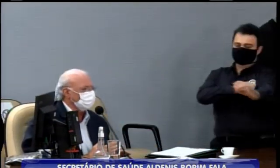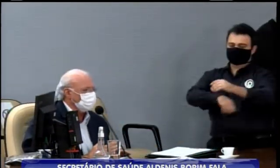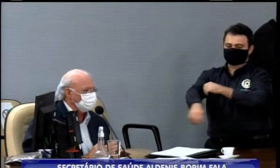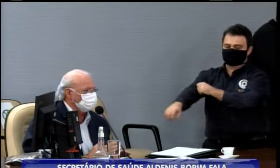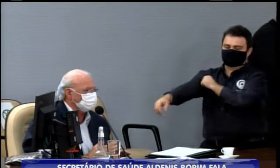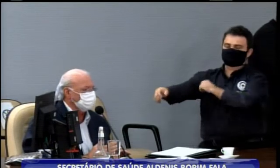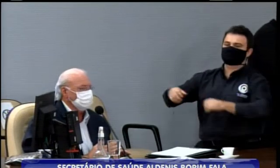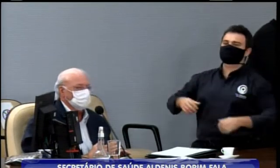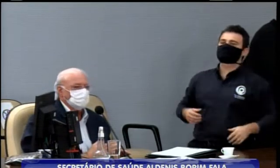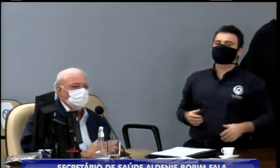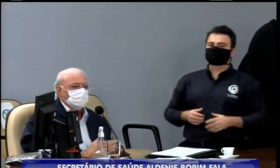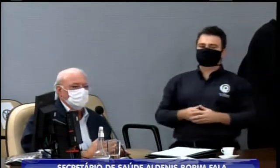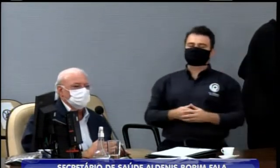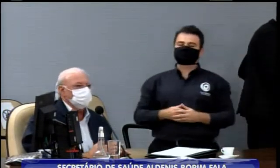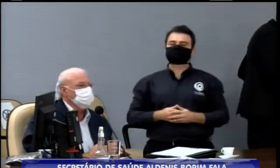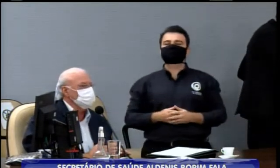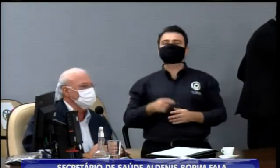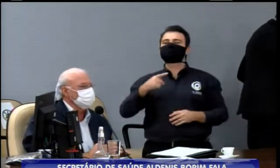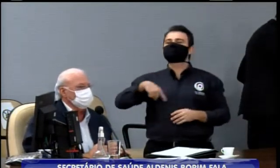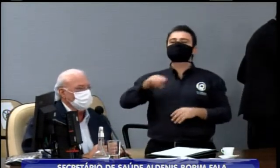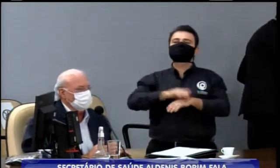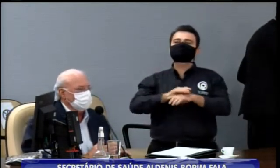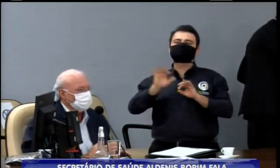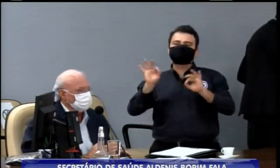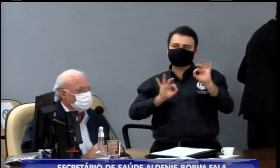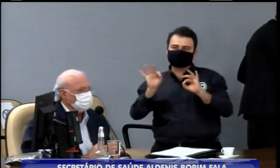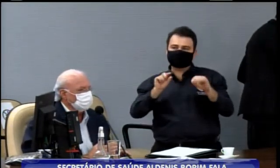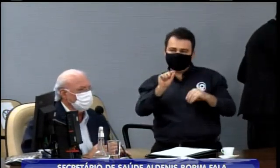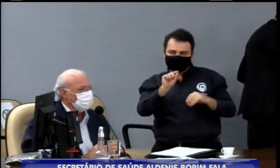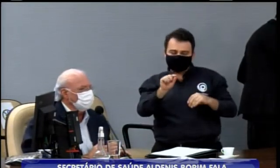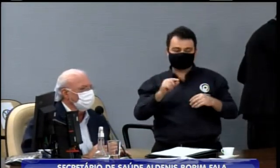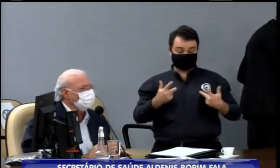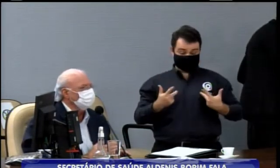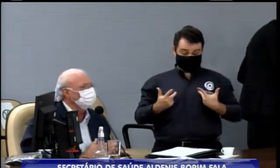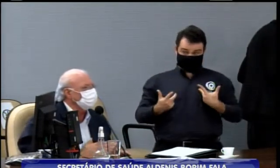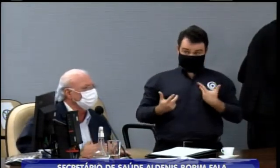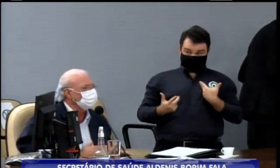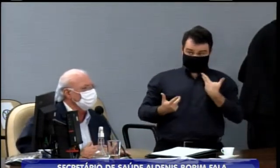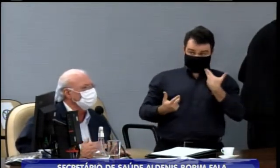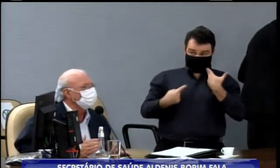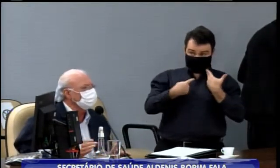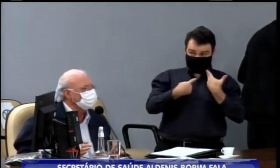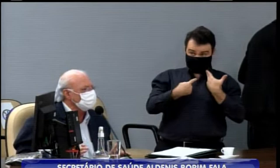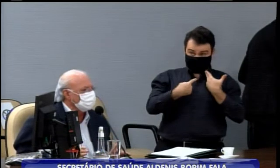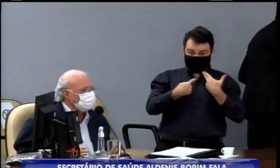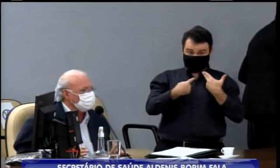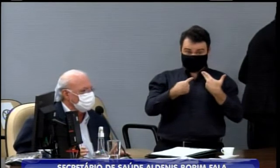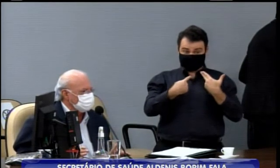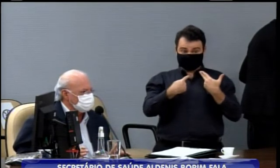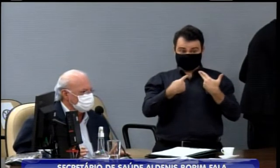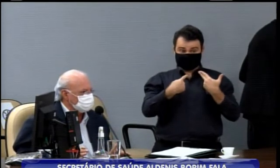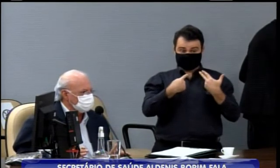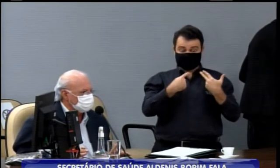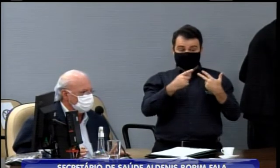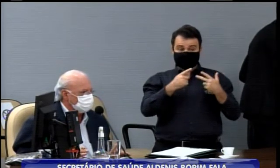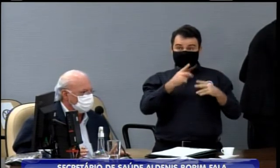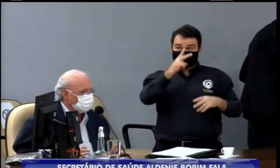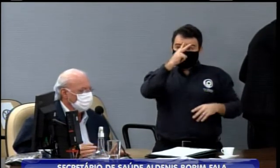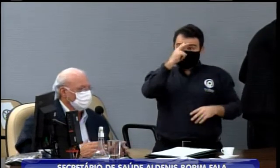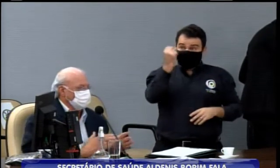não graves. Dividimos ela em 12 ou 24